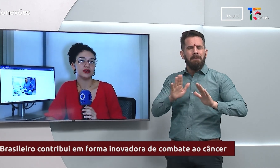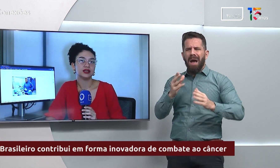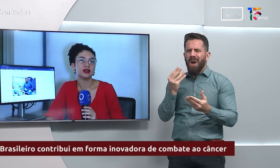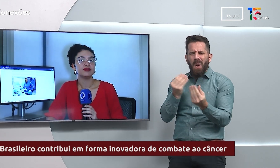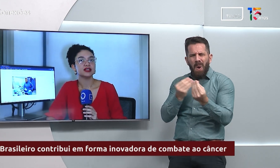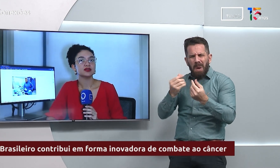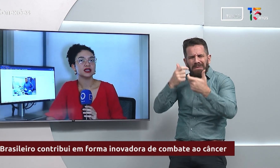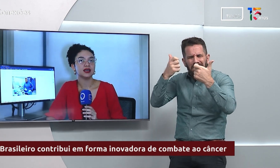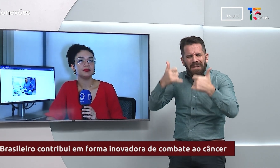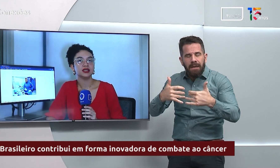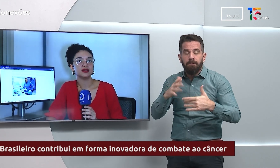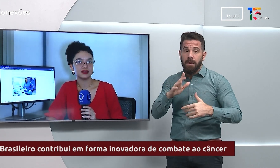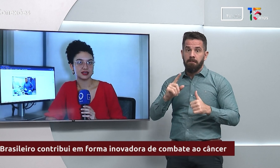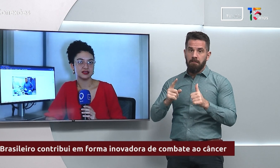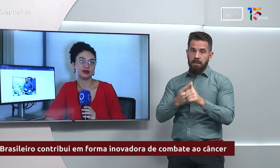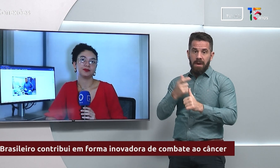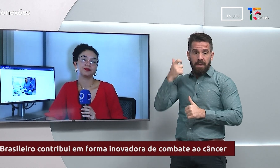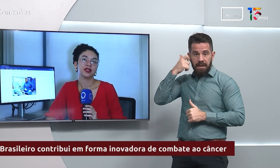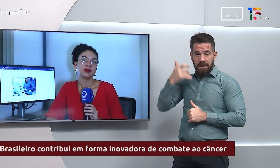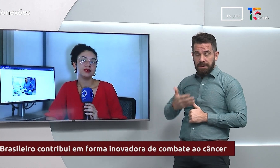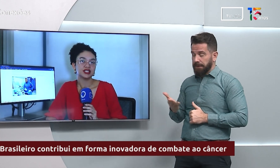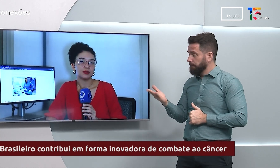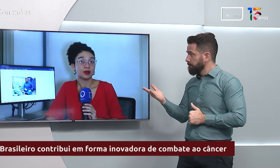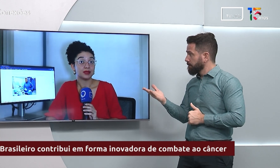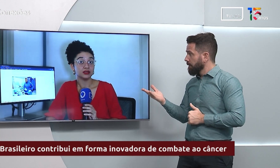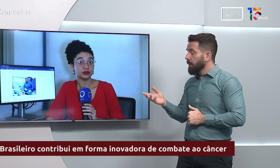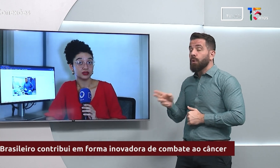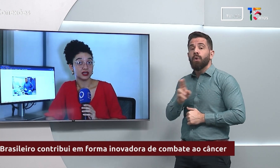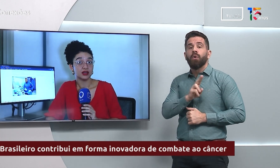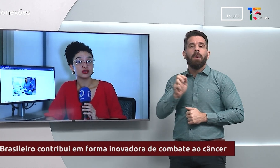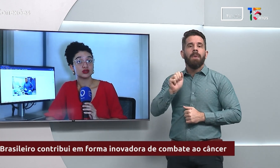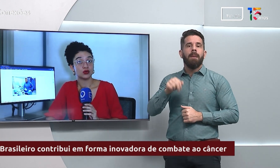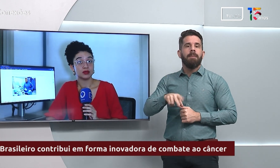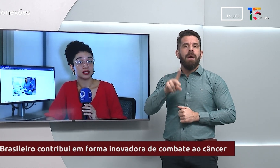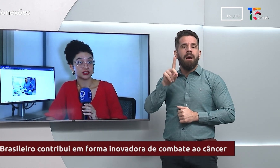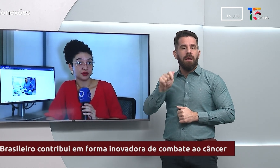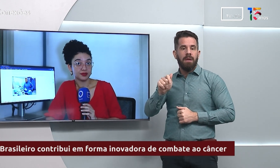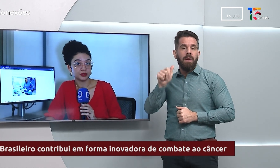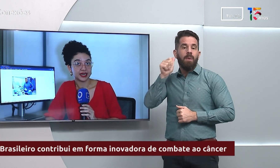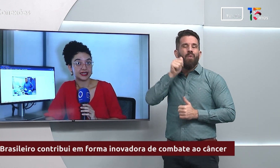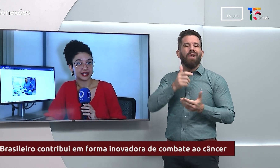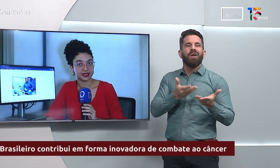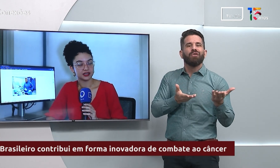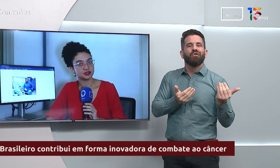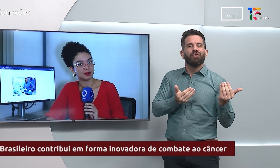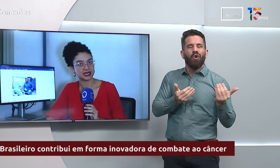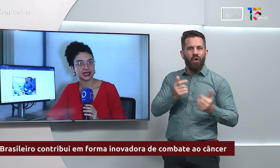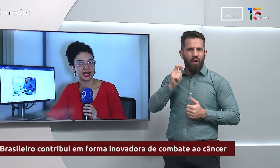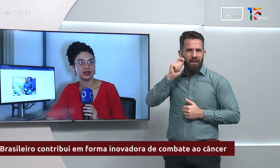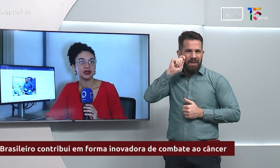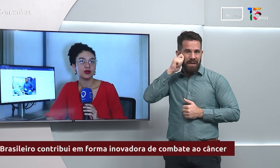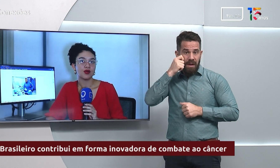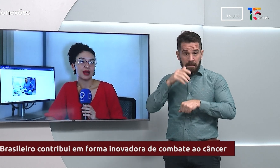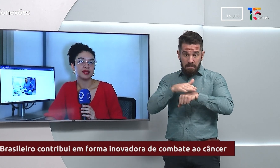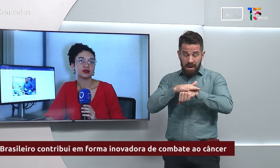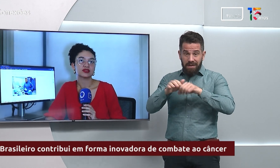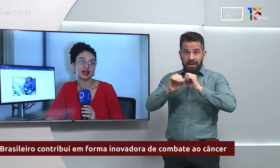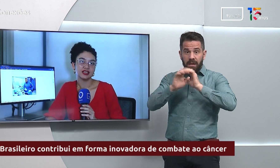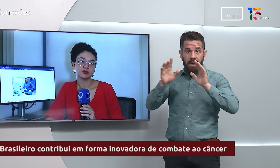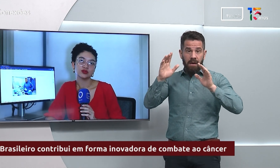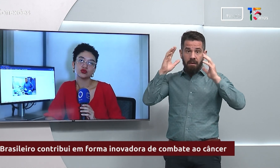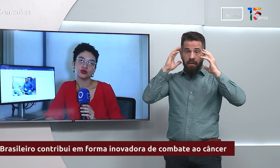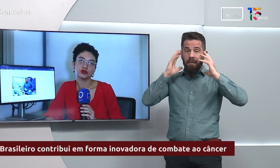A pesquisa faz o oposto dos tratamentos convencionais do câncer e usa uma combinação de drogas que acelera